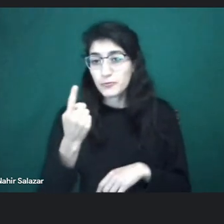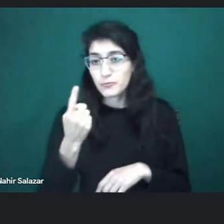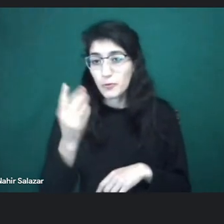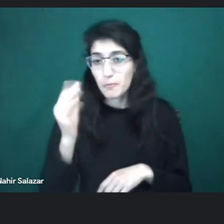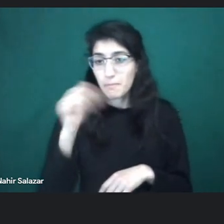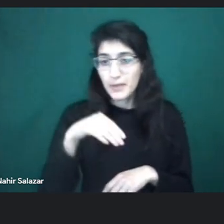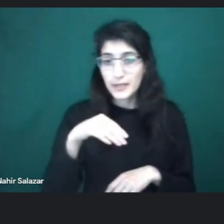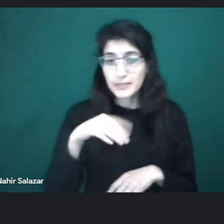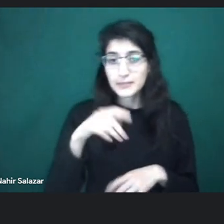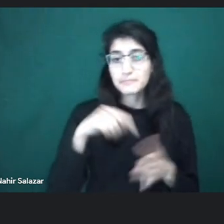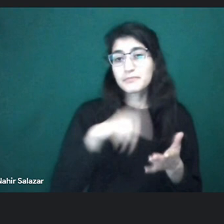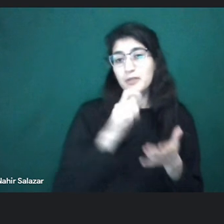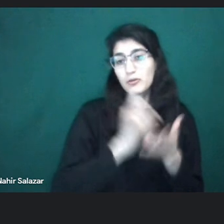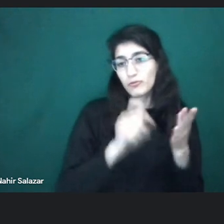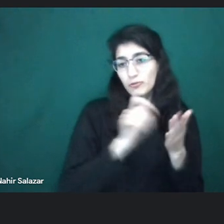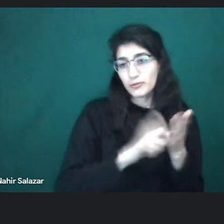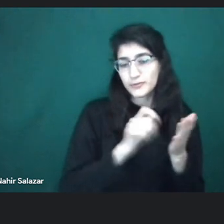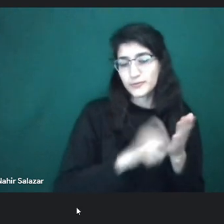Buenísimo, gracias.